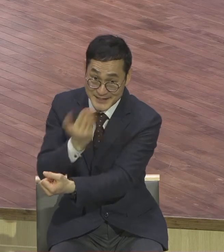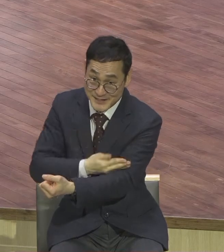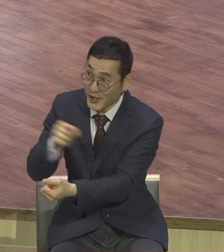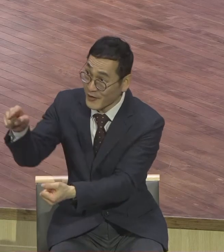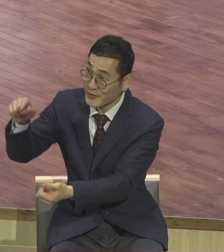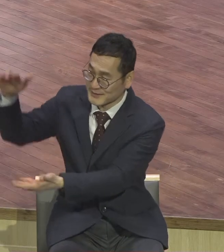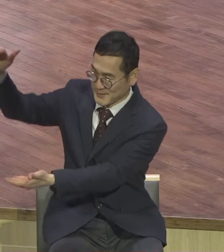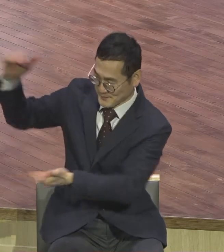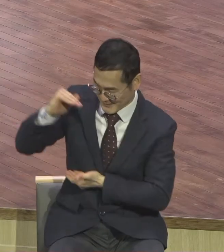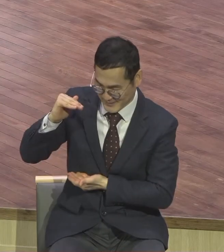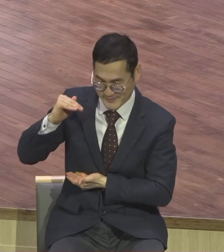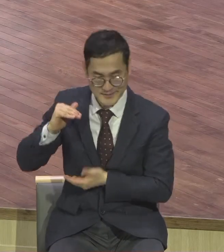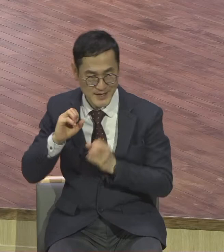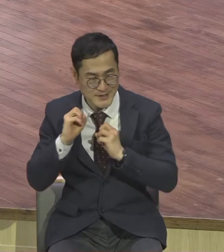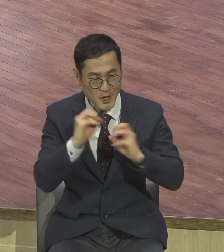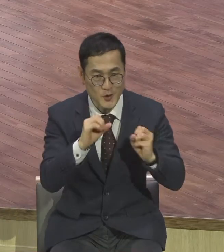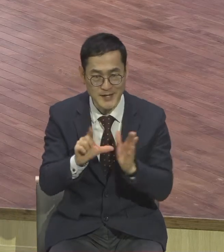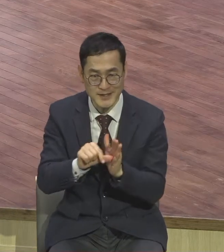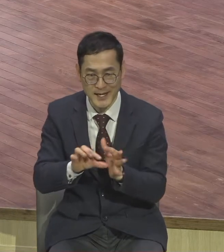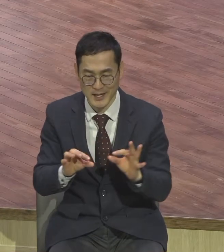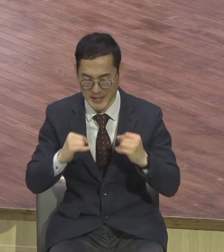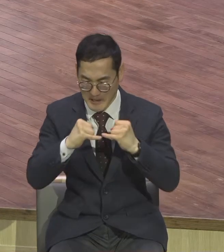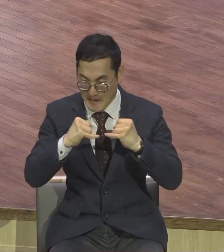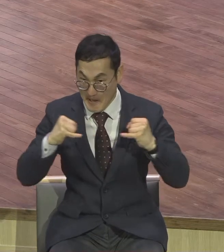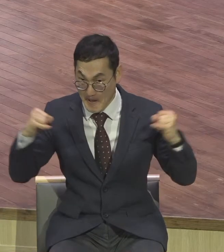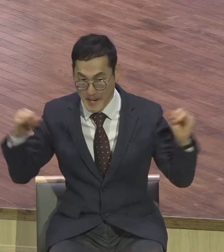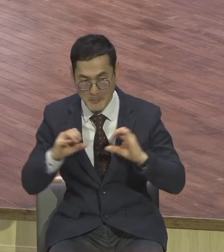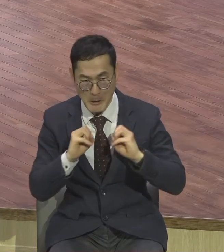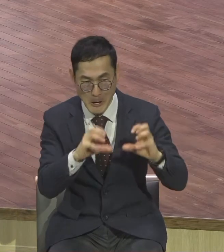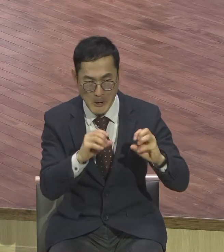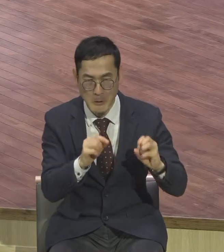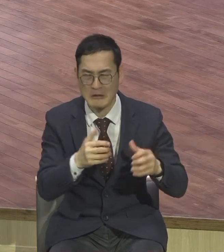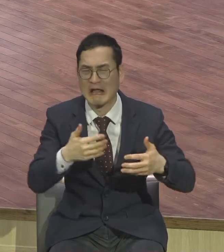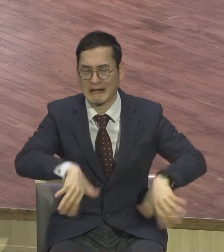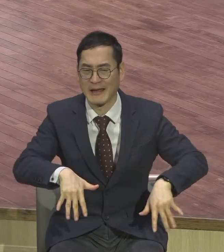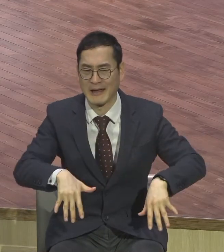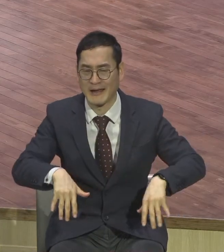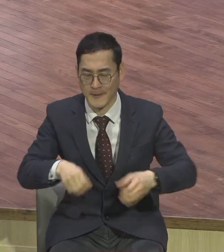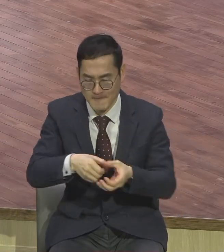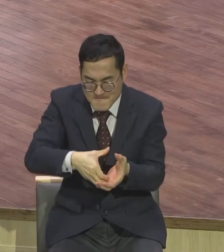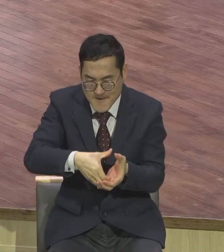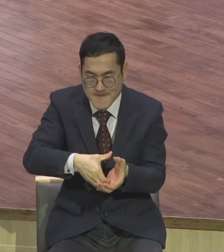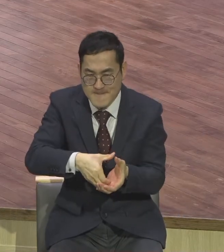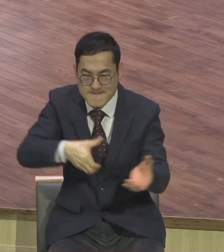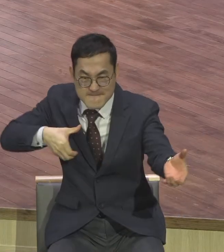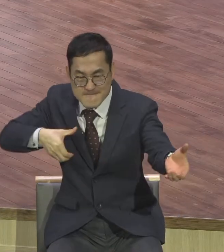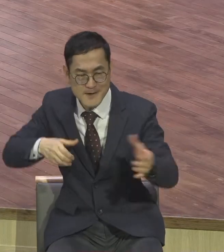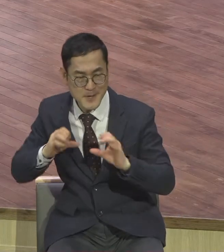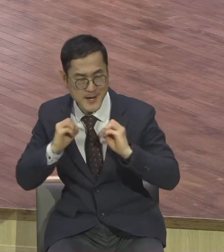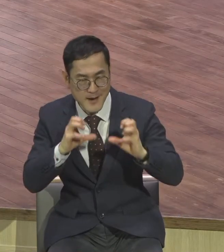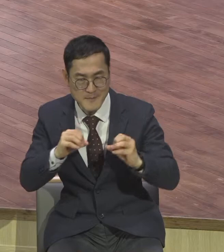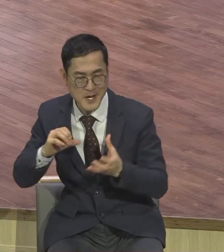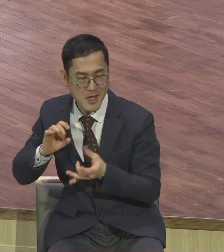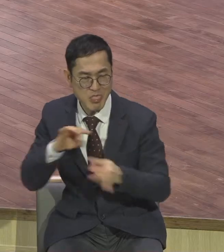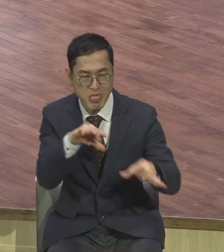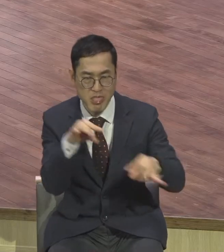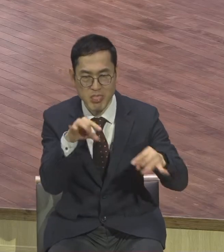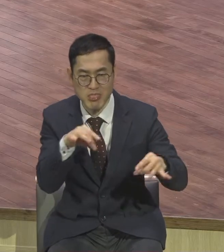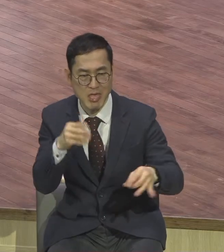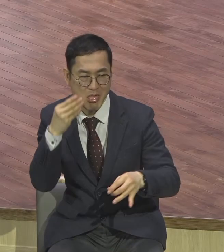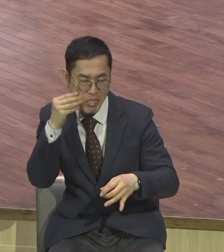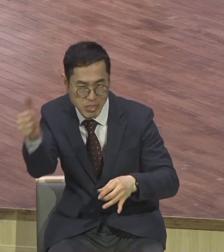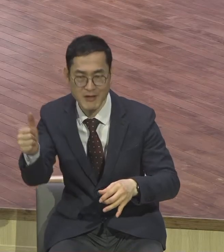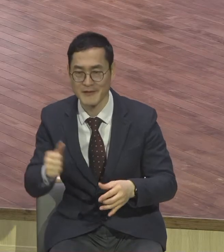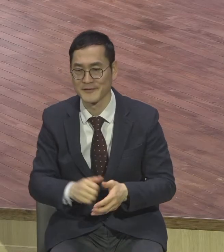말이에요. 예수 그리스도의 어마어마한 능력이 나를 통해 나타나려면 내 믿음이 문제거든. 영계 모든 성도를 어떤 상황 속에서도